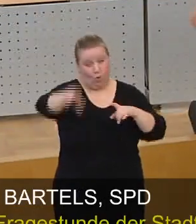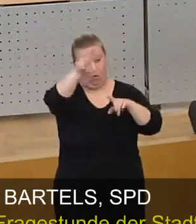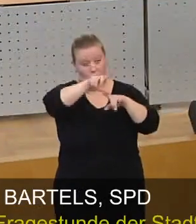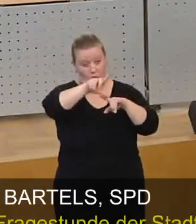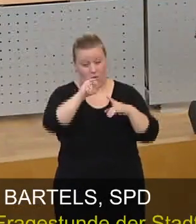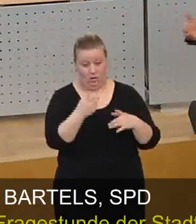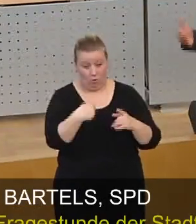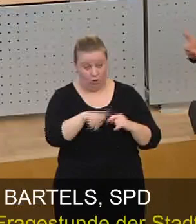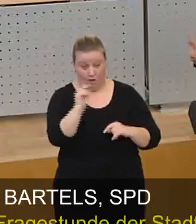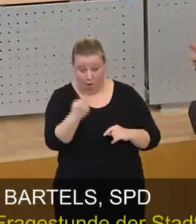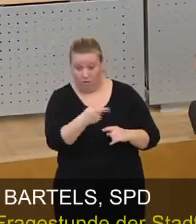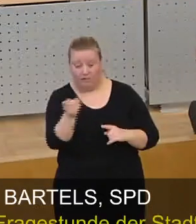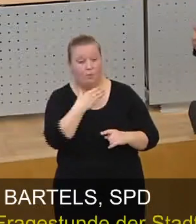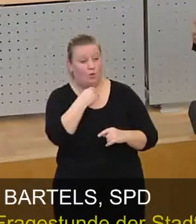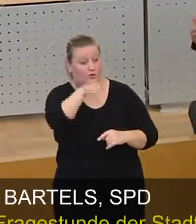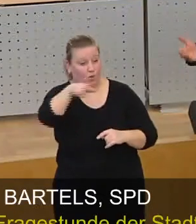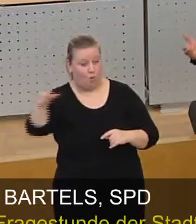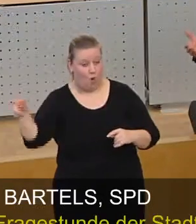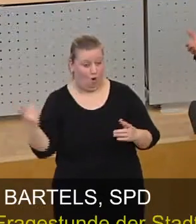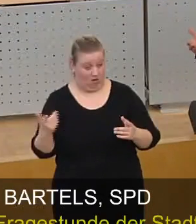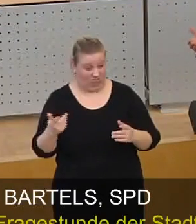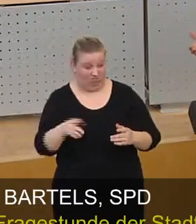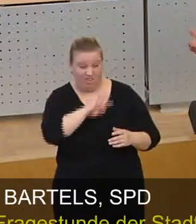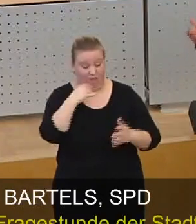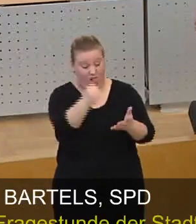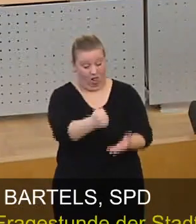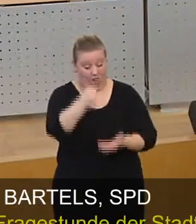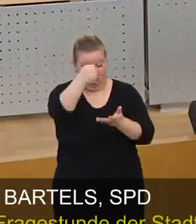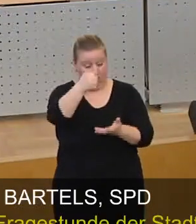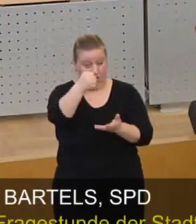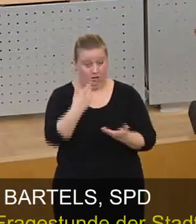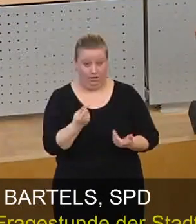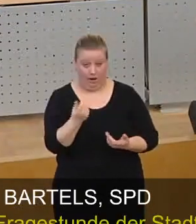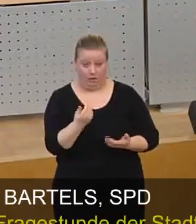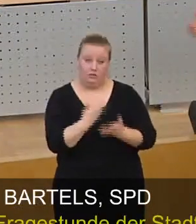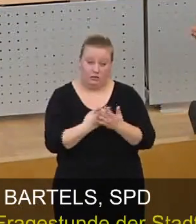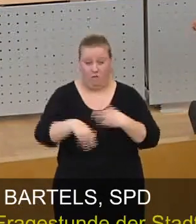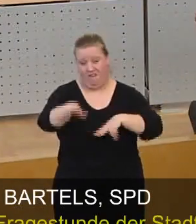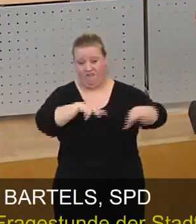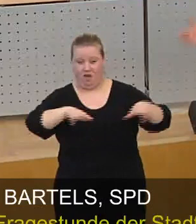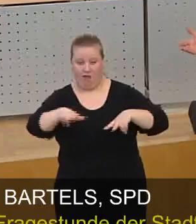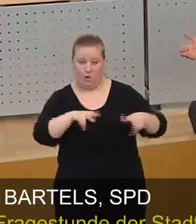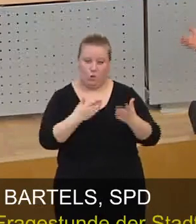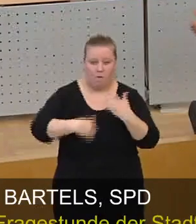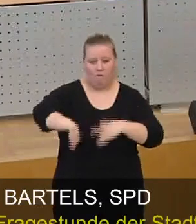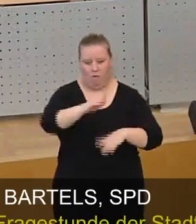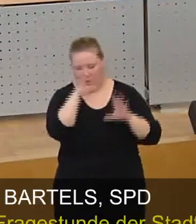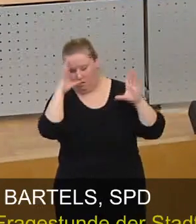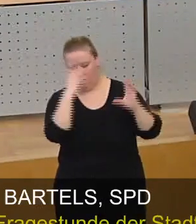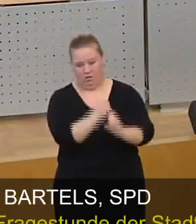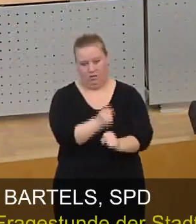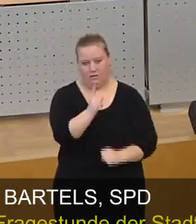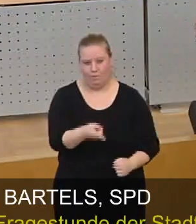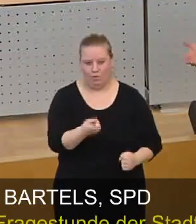hochrechnen auf die Bürger, die bedürftig sind, dann ist das eine erkleckliche Summe. Und ich denke, da sollte die Verwaltung zukünftig etwas mehr Wert drauf legen, dass